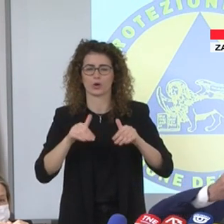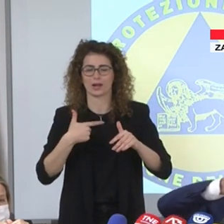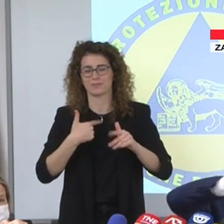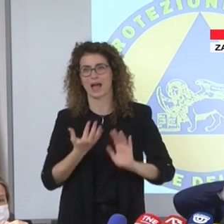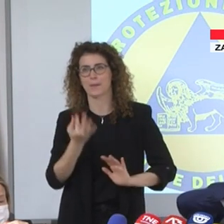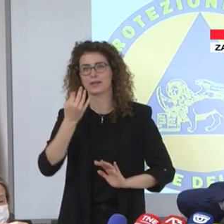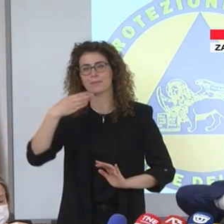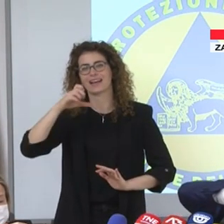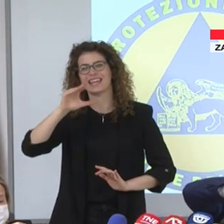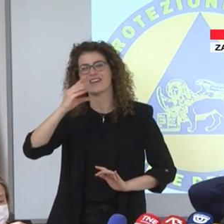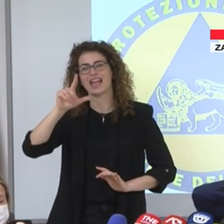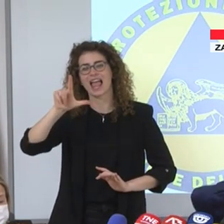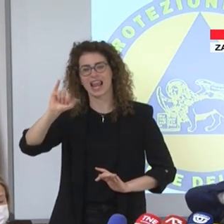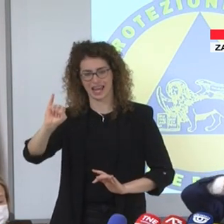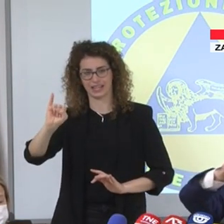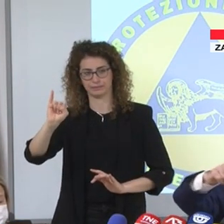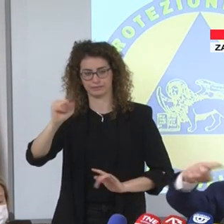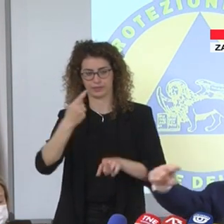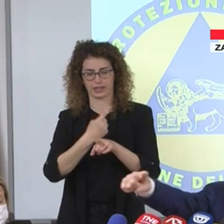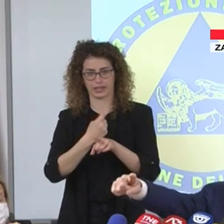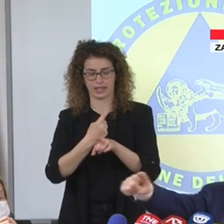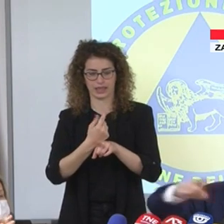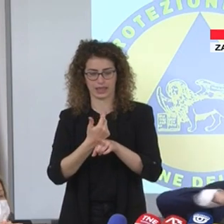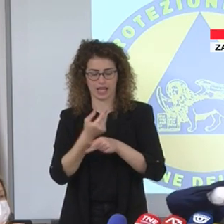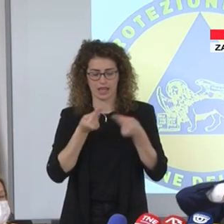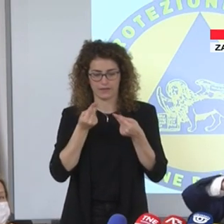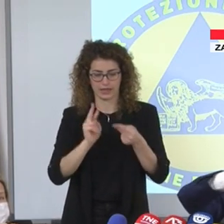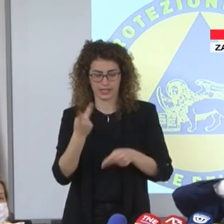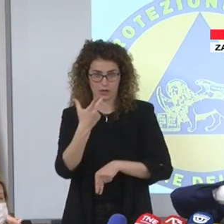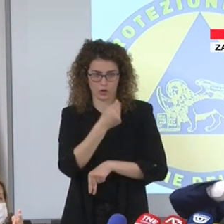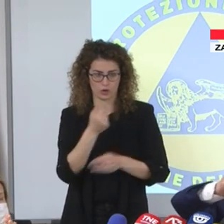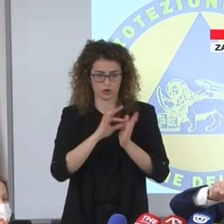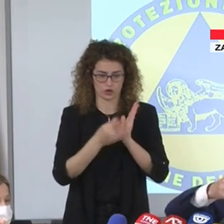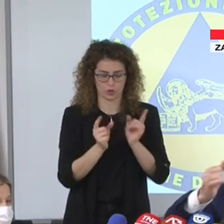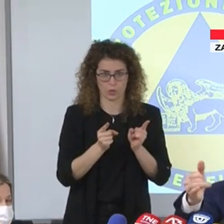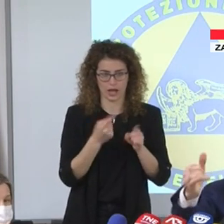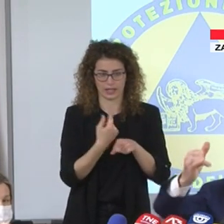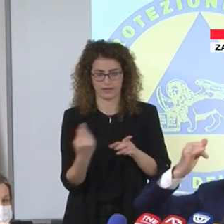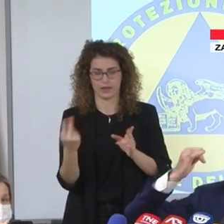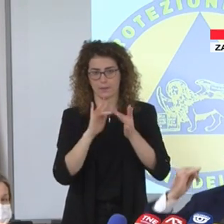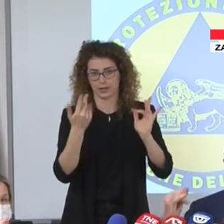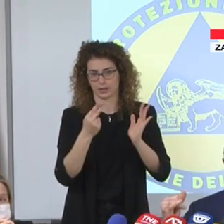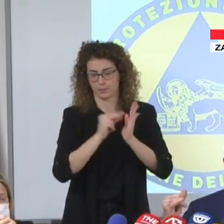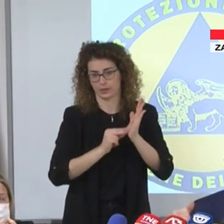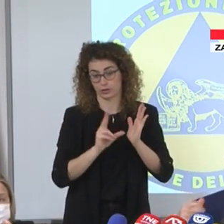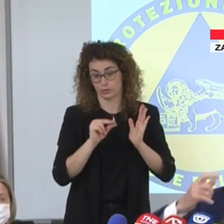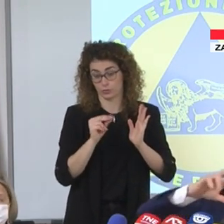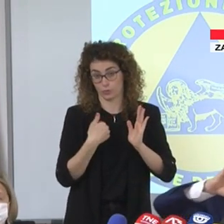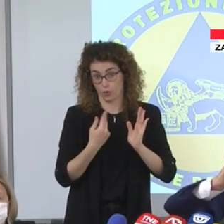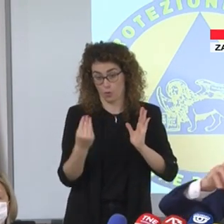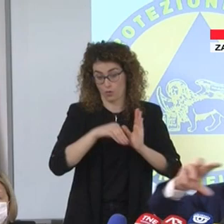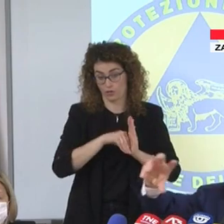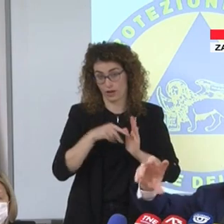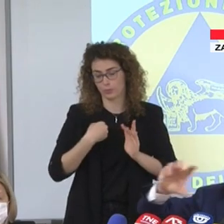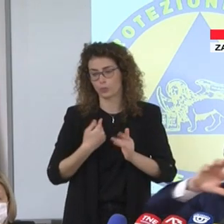cioè dobbiamo calcolare le seconde dosi in che giorni arrivano, dobbiamo metterci le nuove prenotazioni, vedere gli arrivi di vaccini